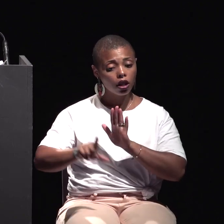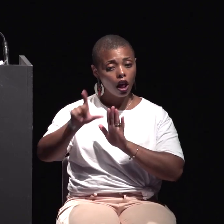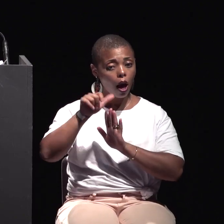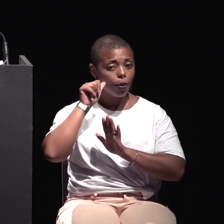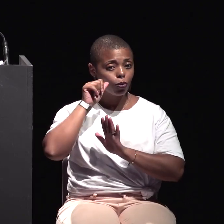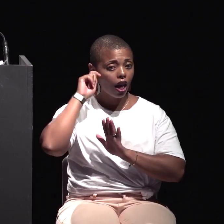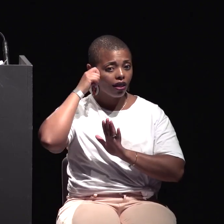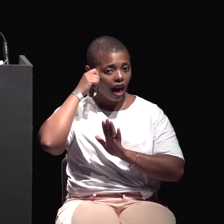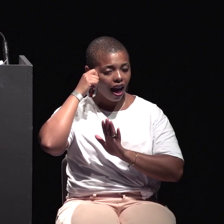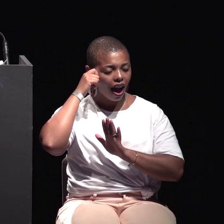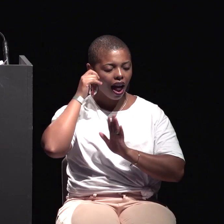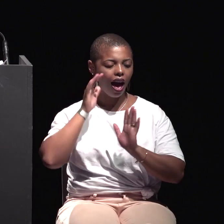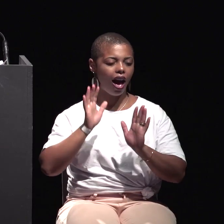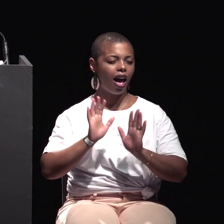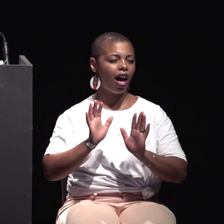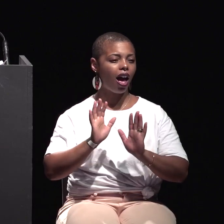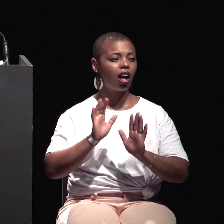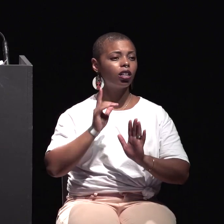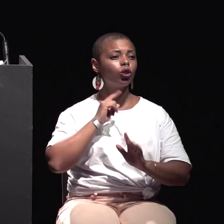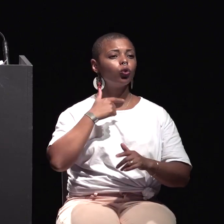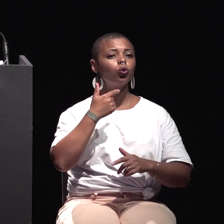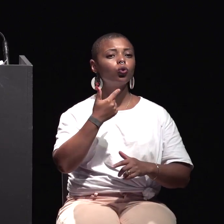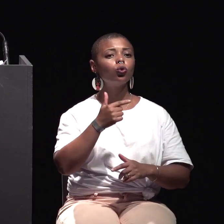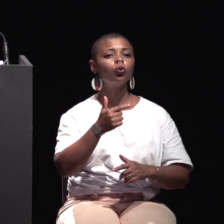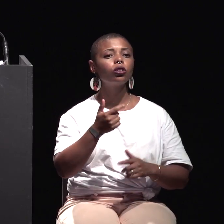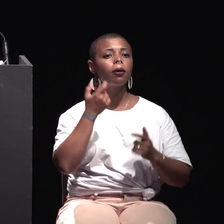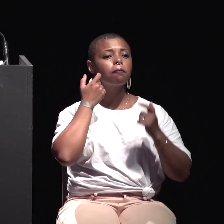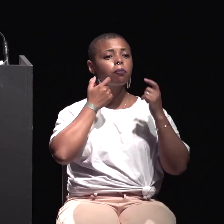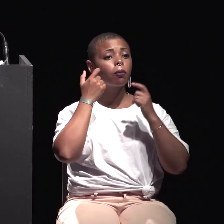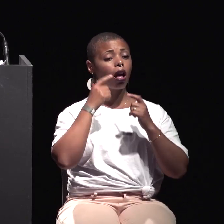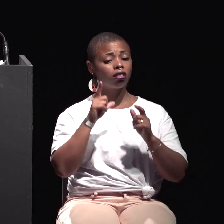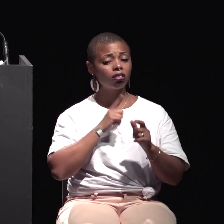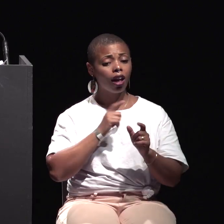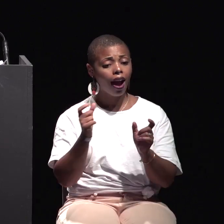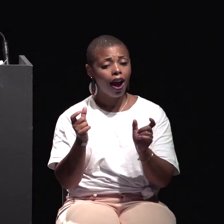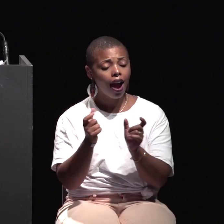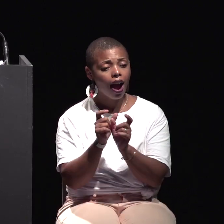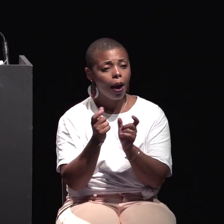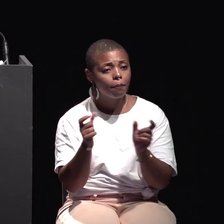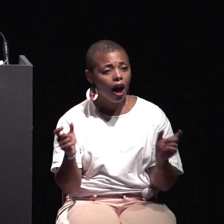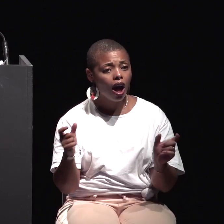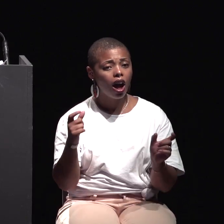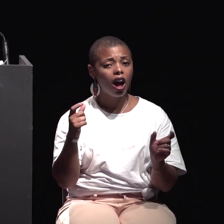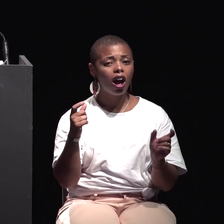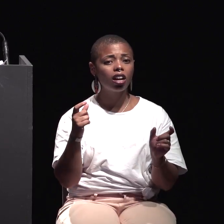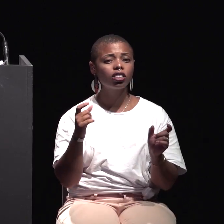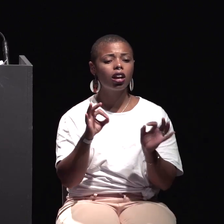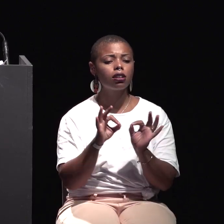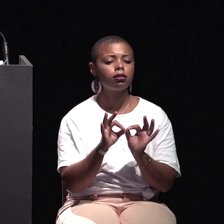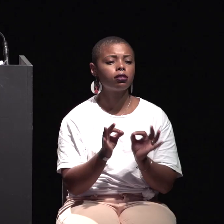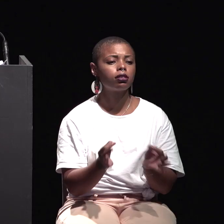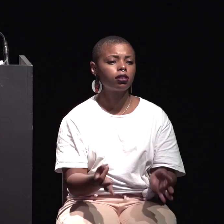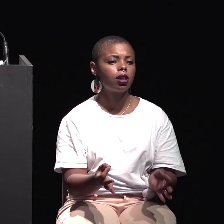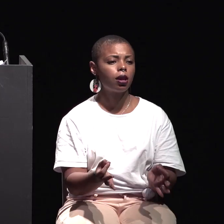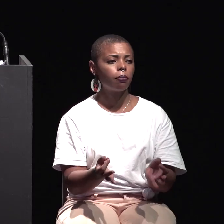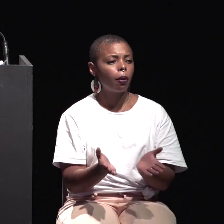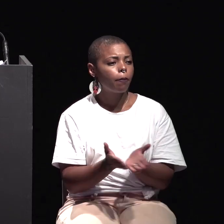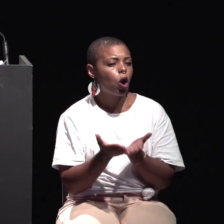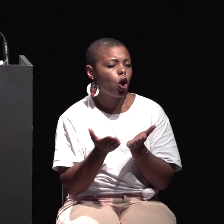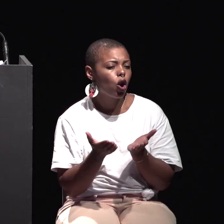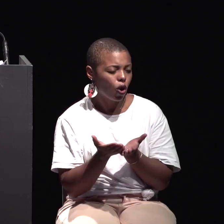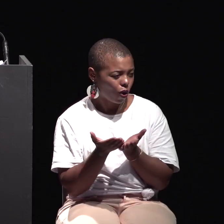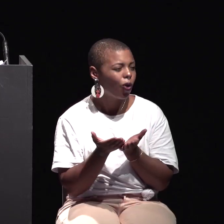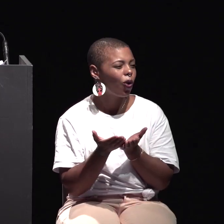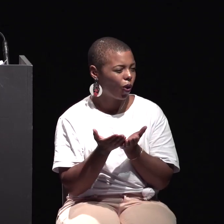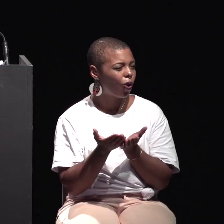esse fazer circunscrito a uma gramática que é muito empobrecida.